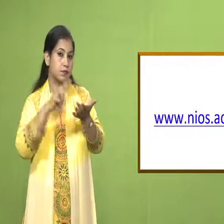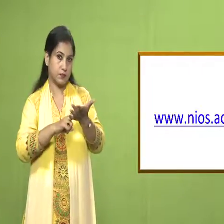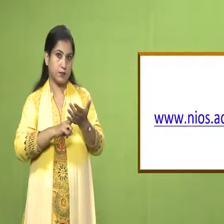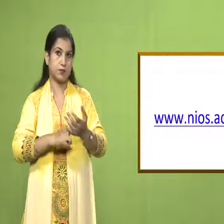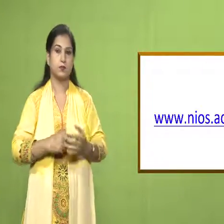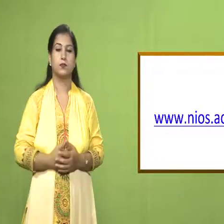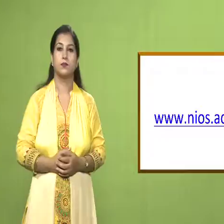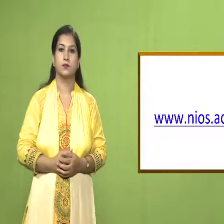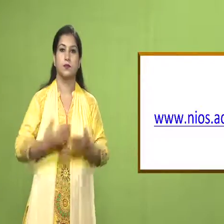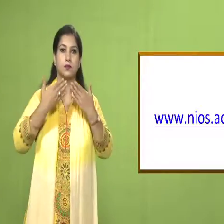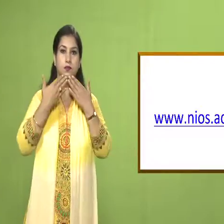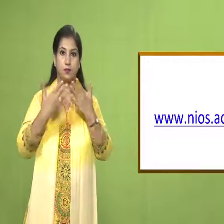www.nios.ac.in. Thank you so much.